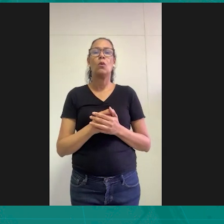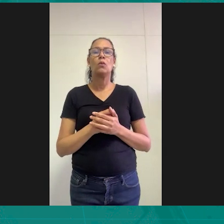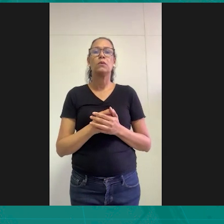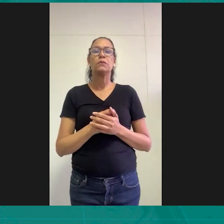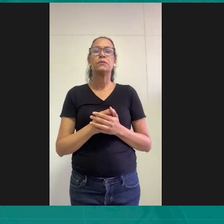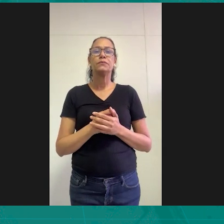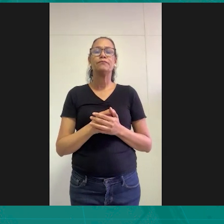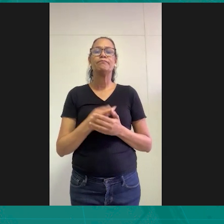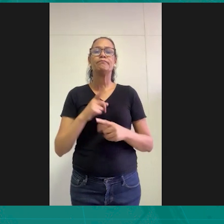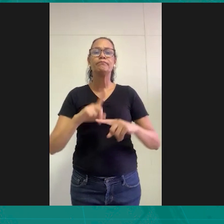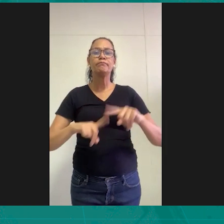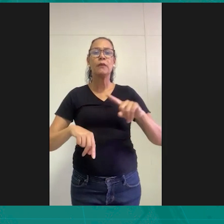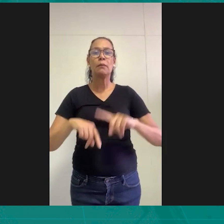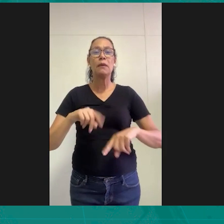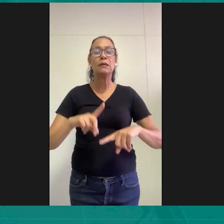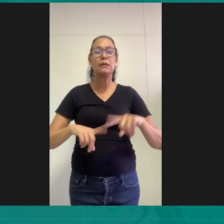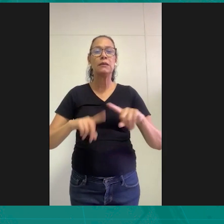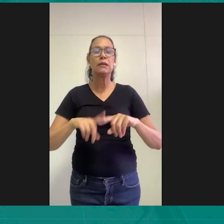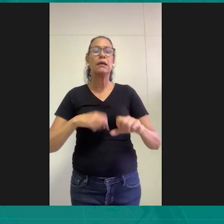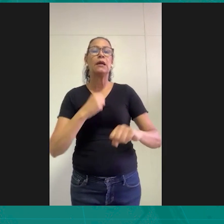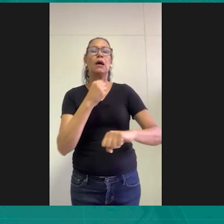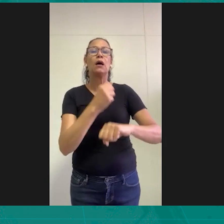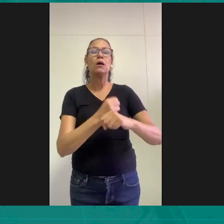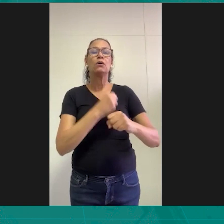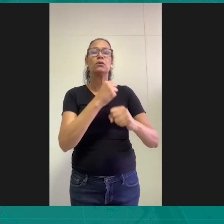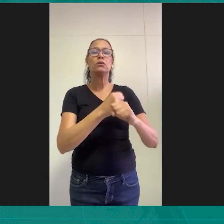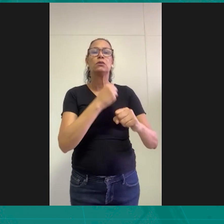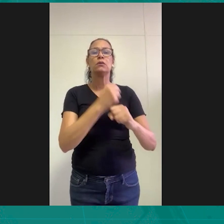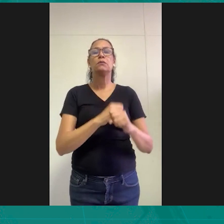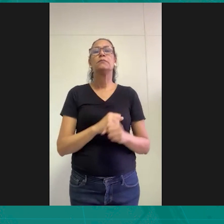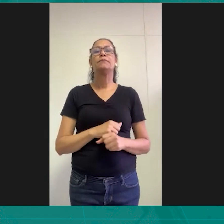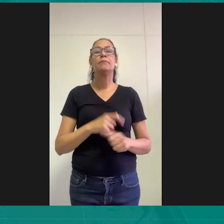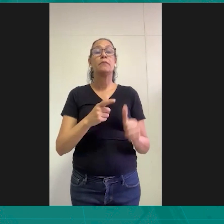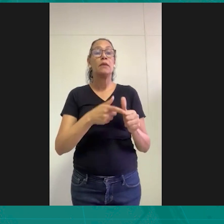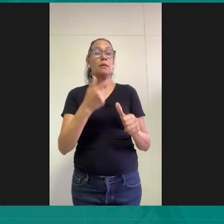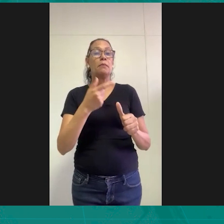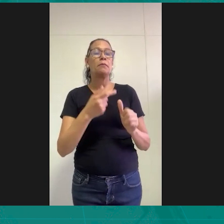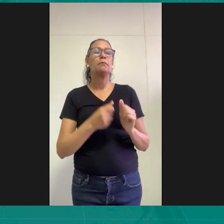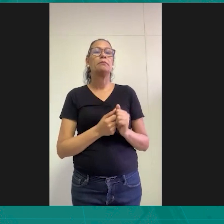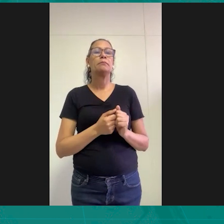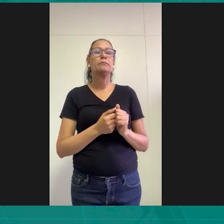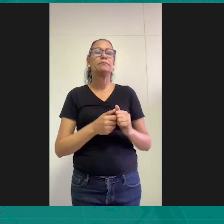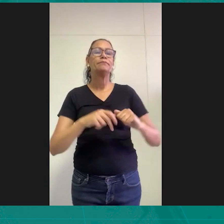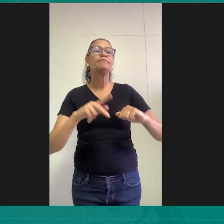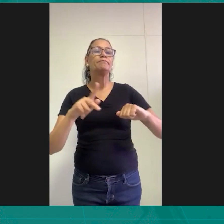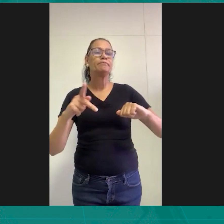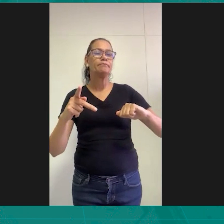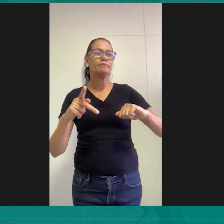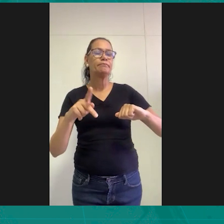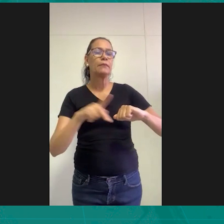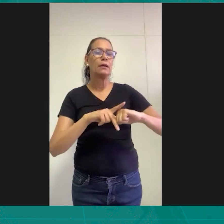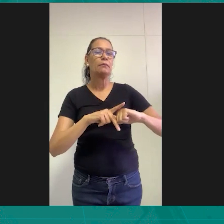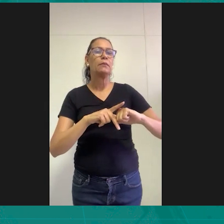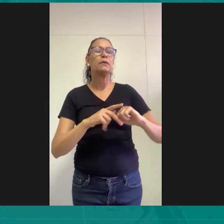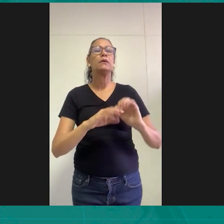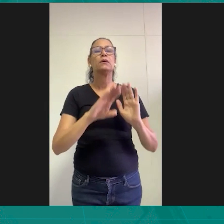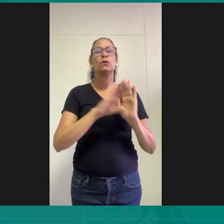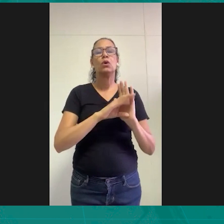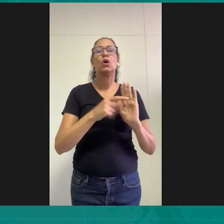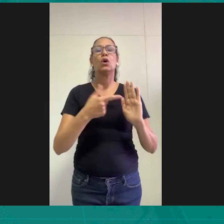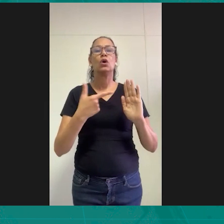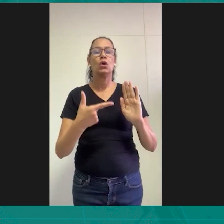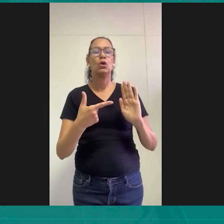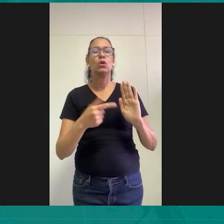1 Pedro 2, 5, diz assim: também vós mesmos, como pedras